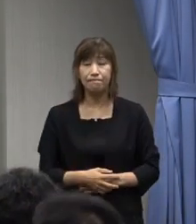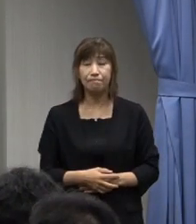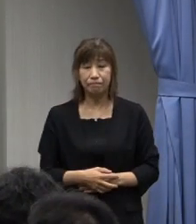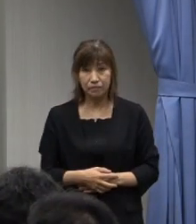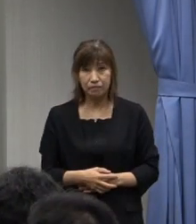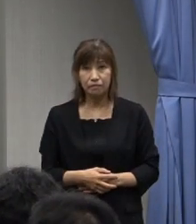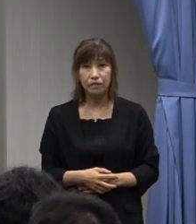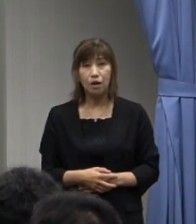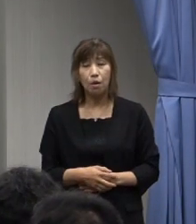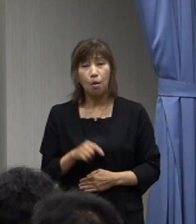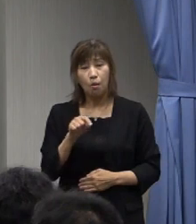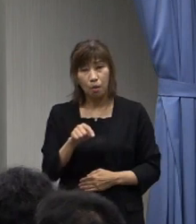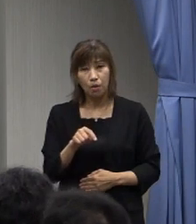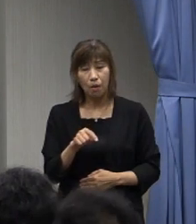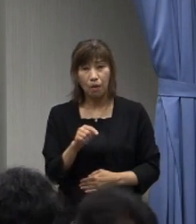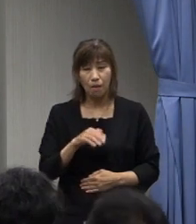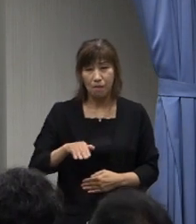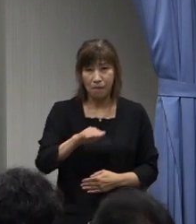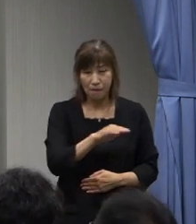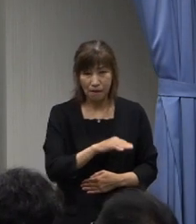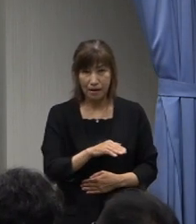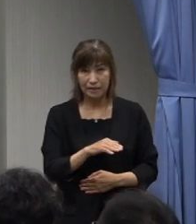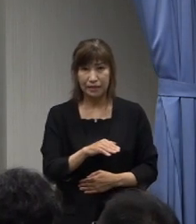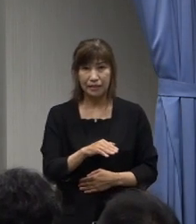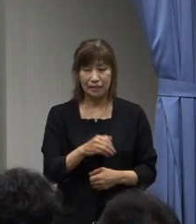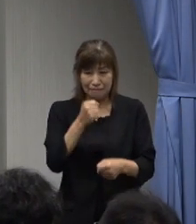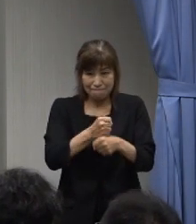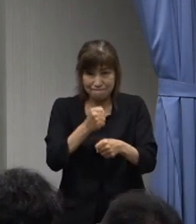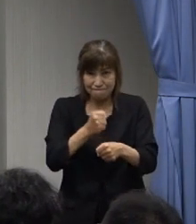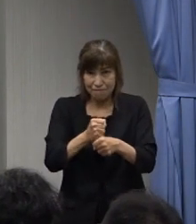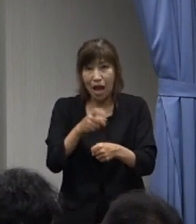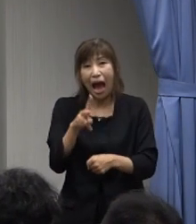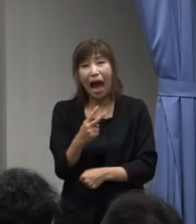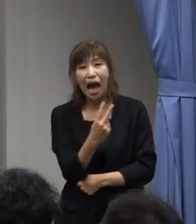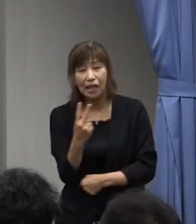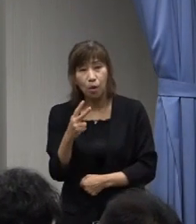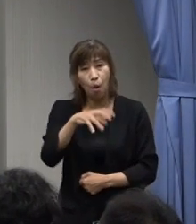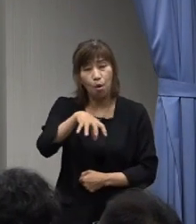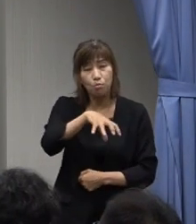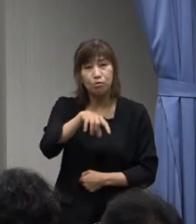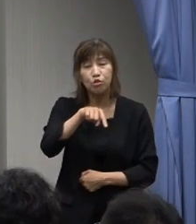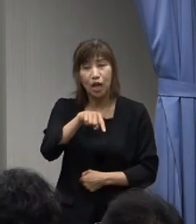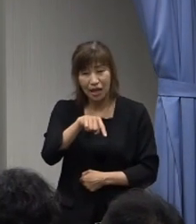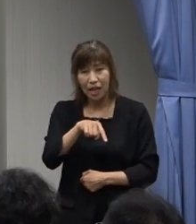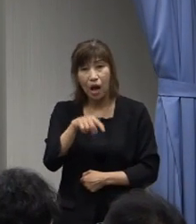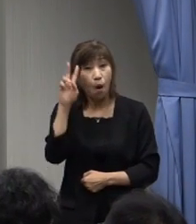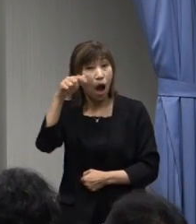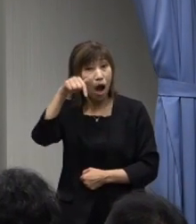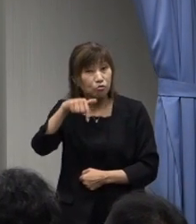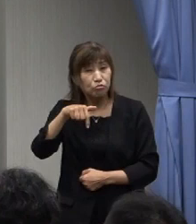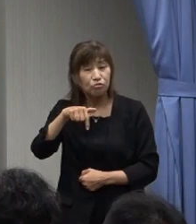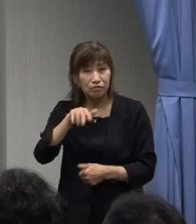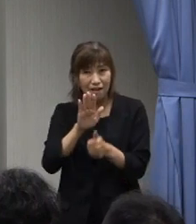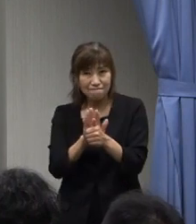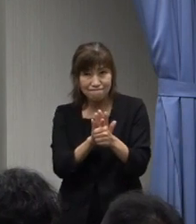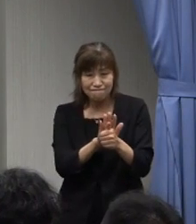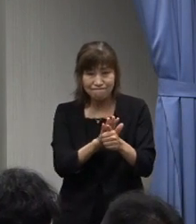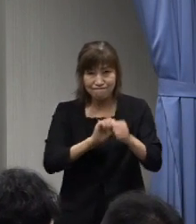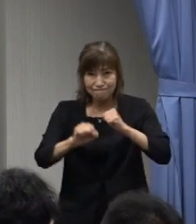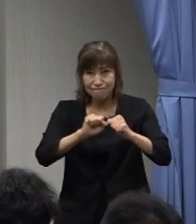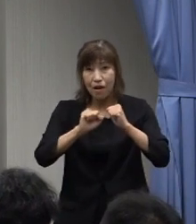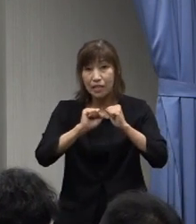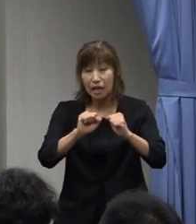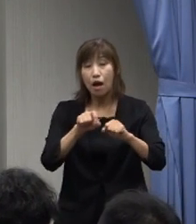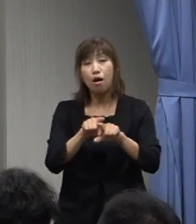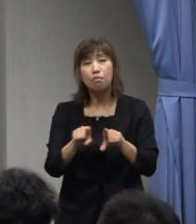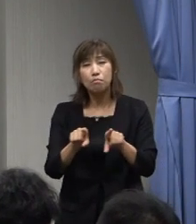このすごくハードな部分を大阪府市町村国に協力して進めていくのは当然ですので、これをやっていきます。合わせて災害対策